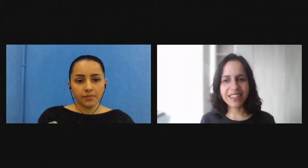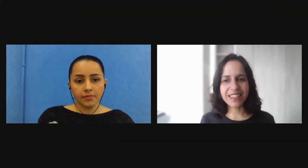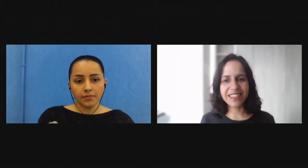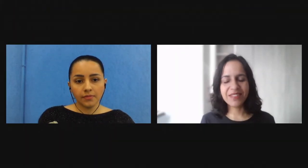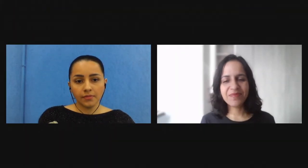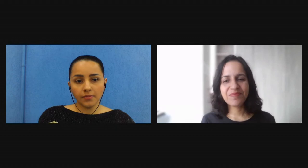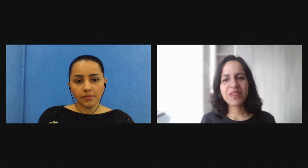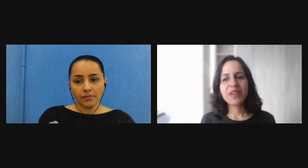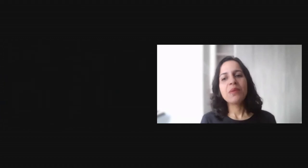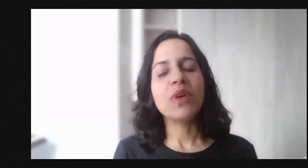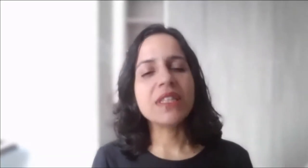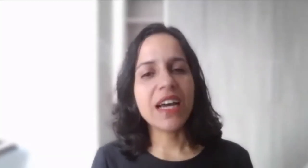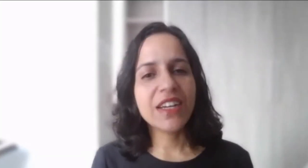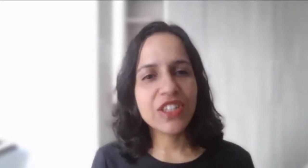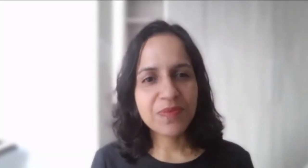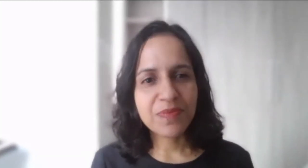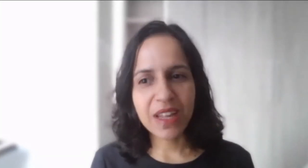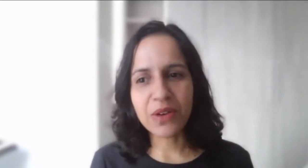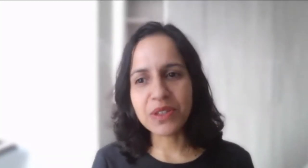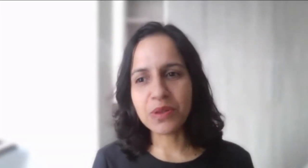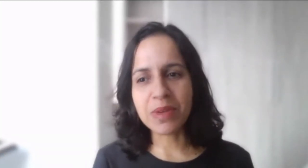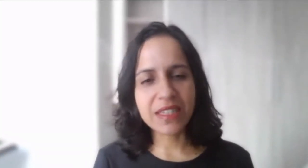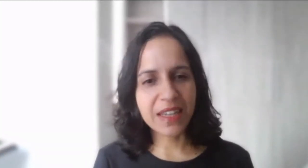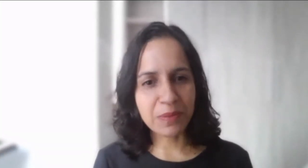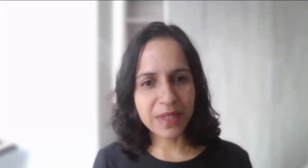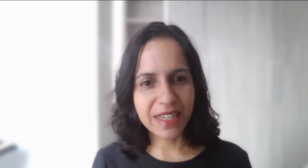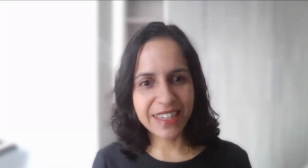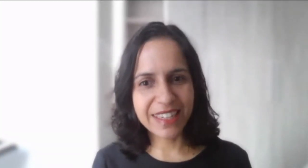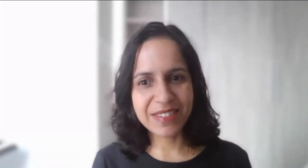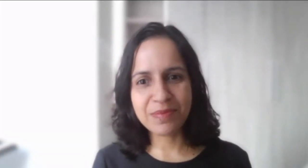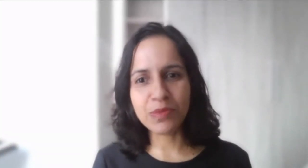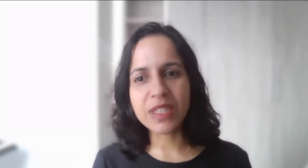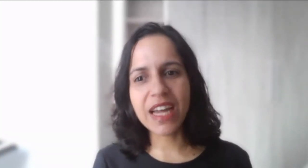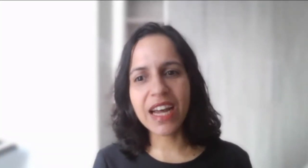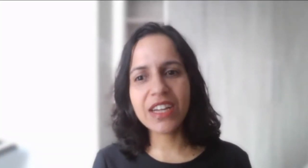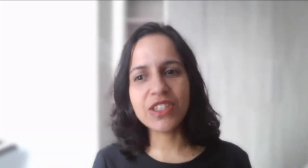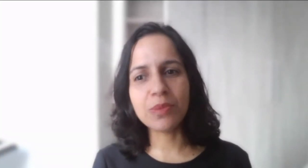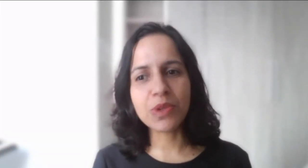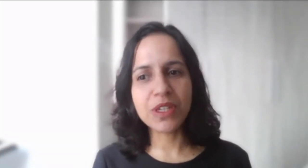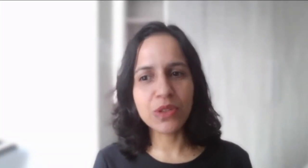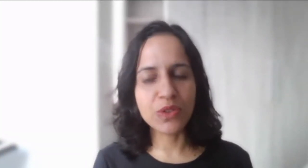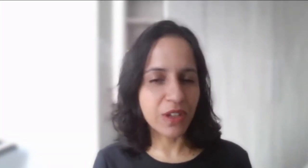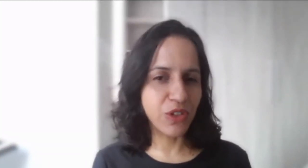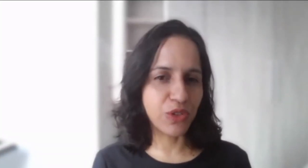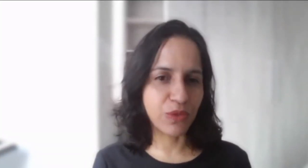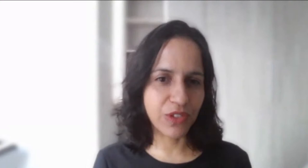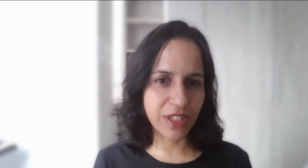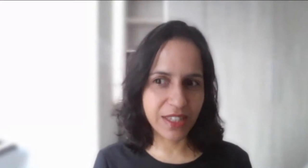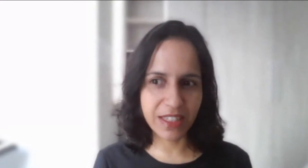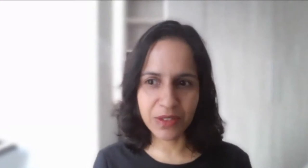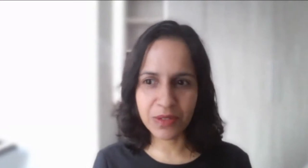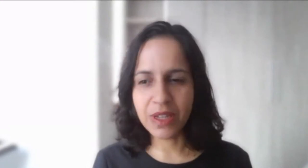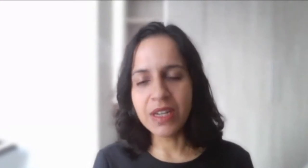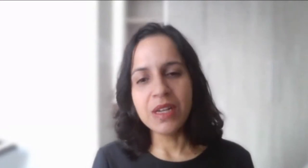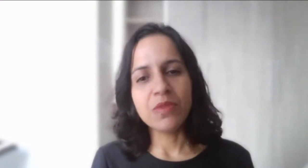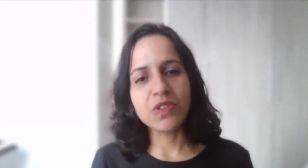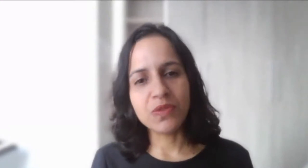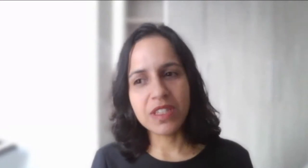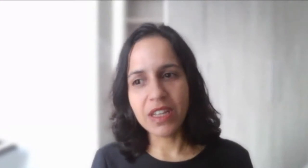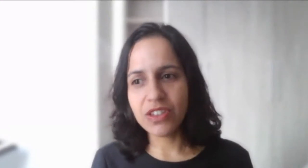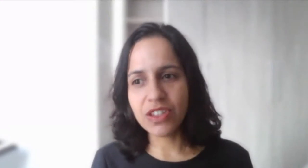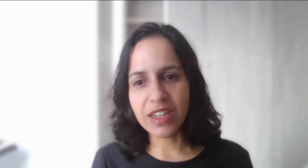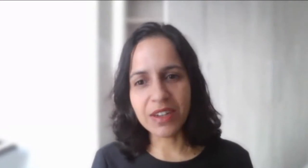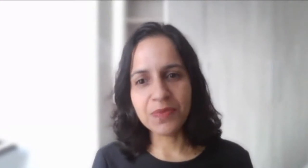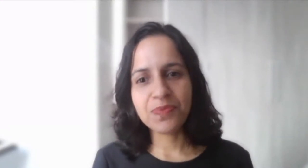Obrigada, Daliane. Boa tarde ao reitor Marcelo Pereira, boa tarde ao pró-reitor adjunto de ensino,